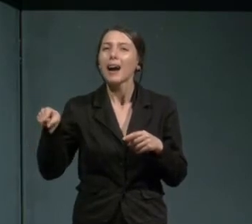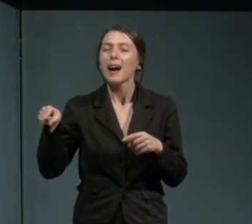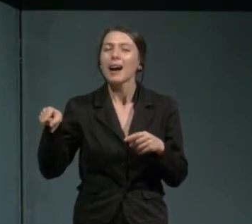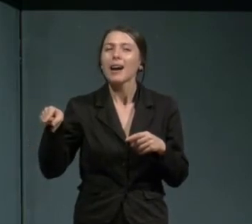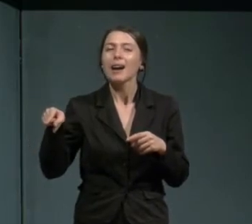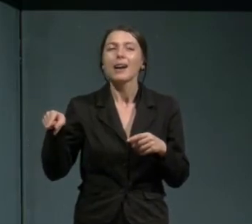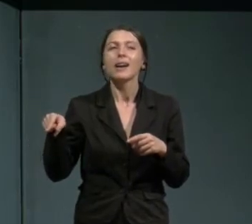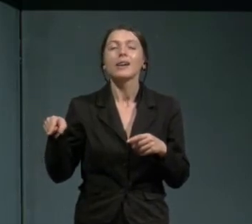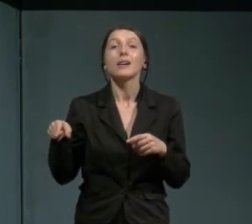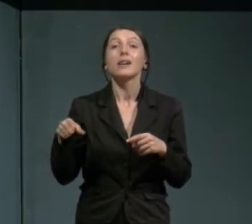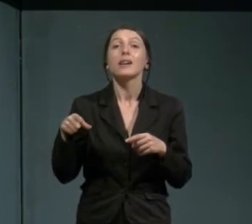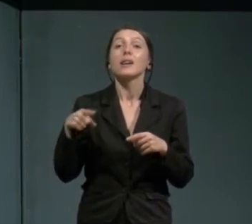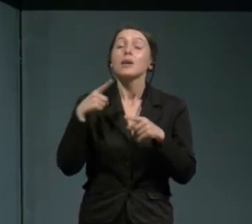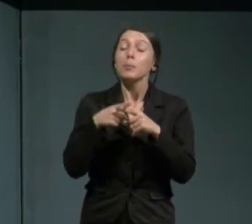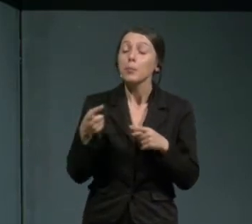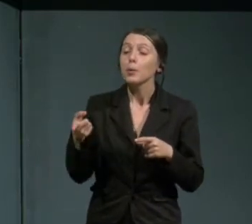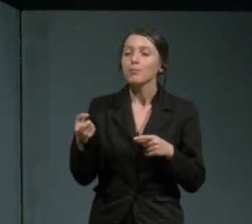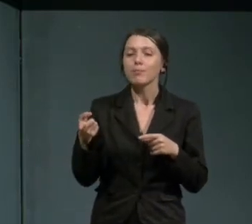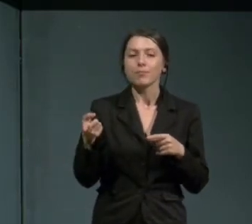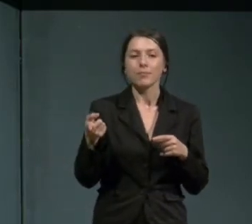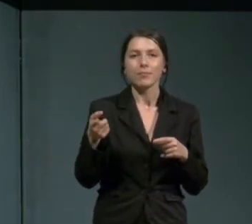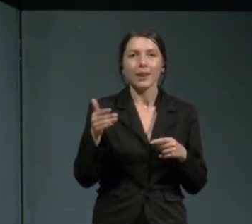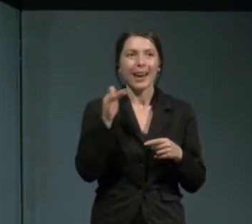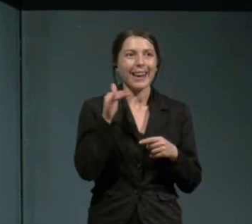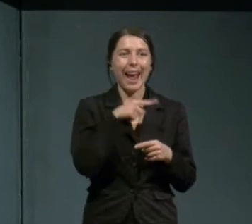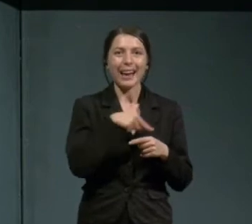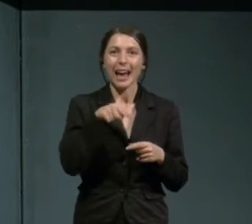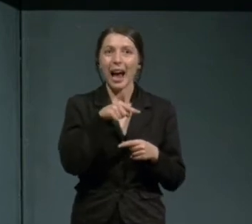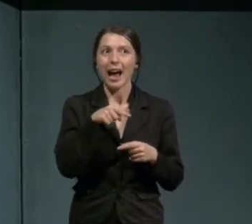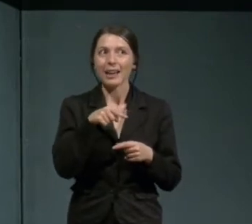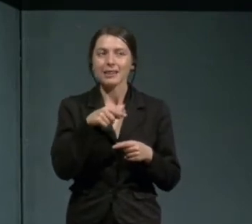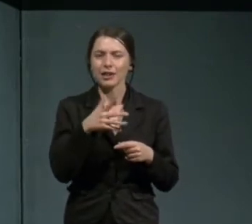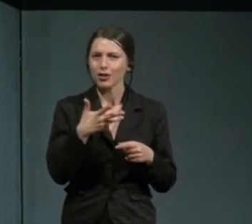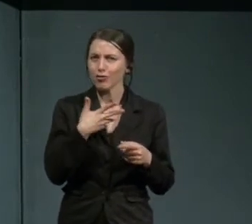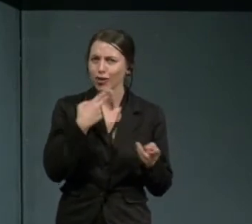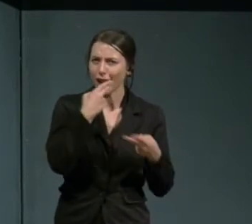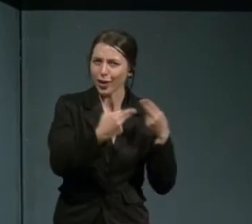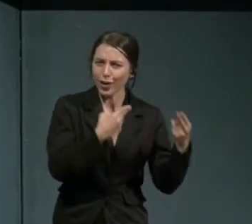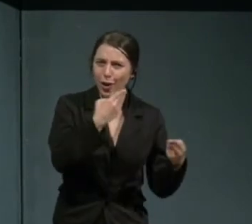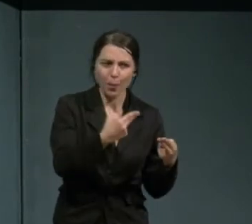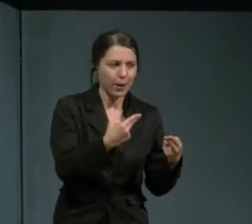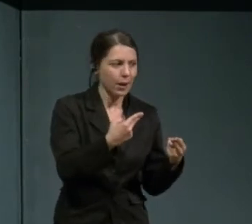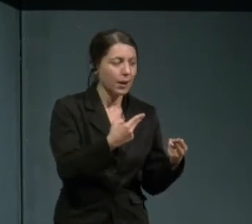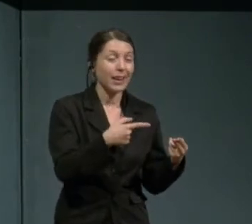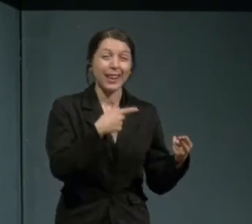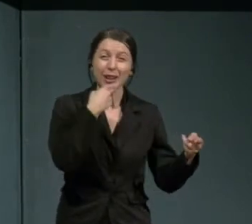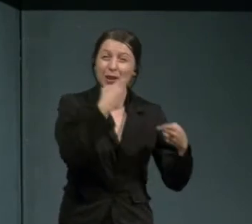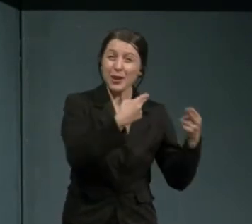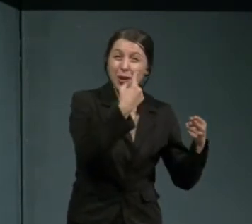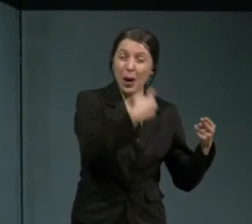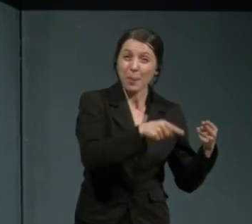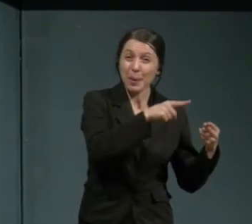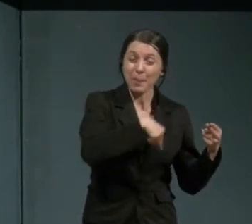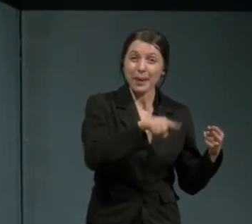e poi di fronte a lui e anche i ragazzi hanno dei nomi questi nomi